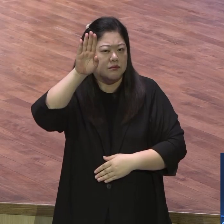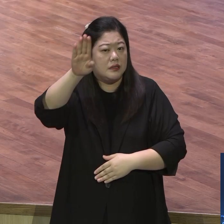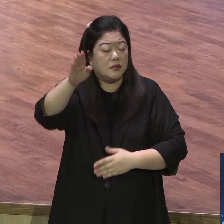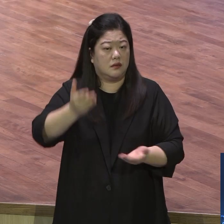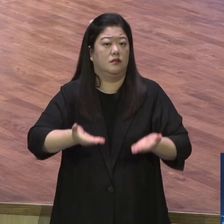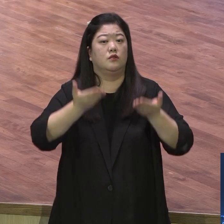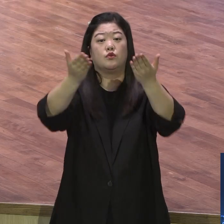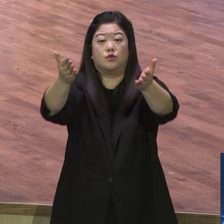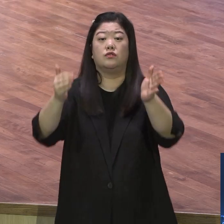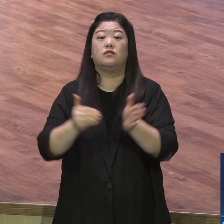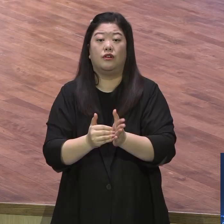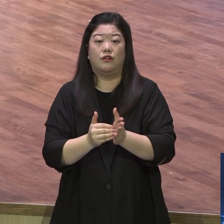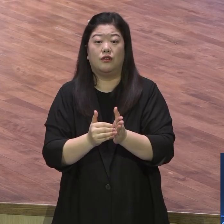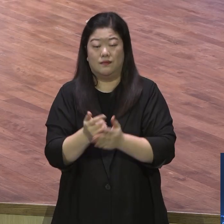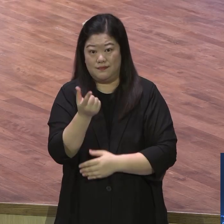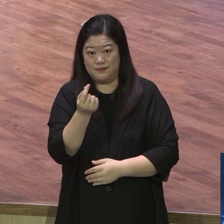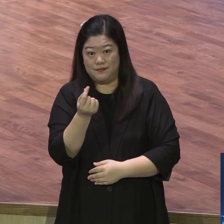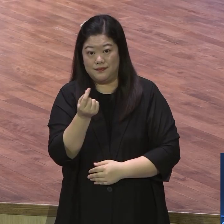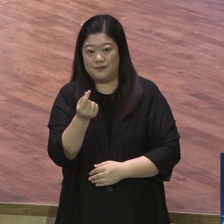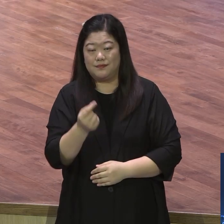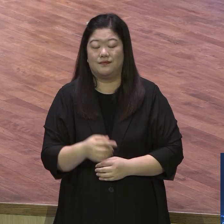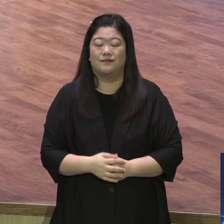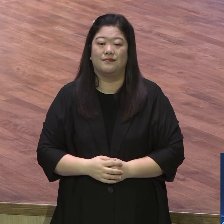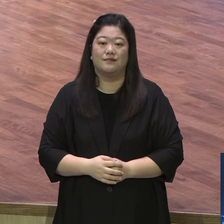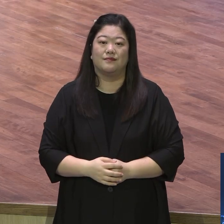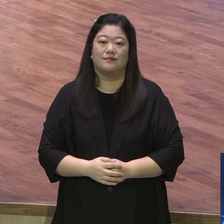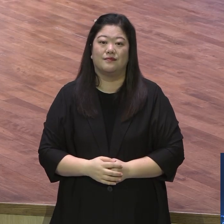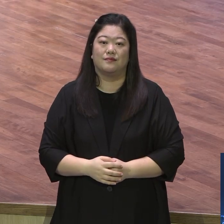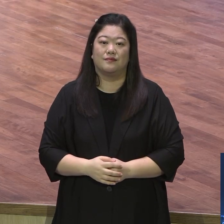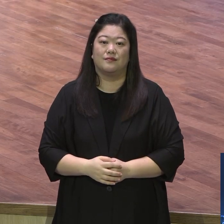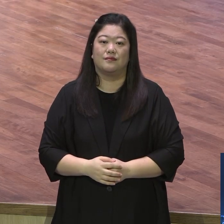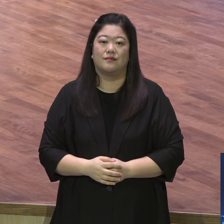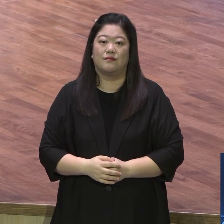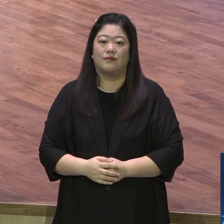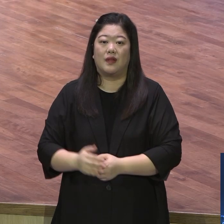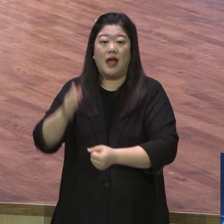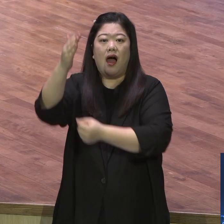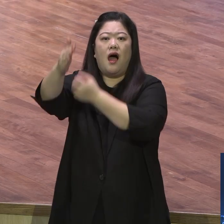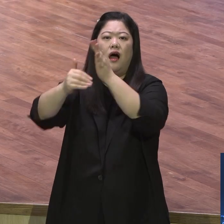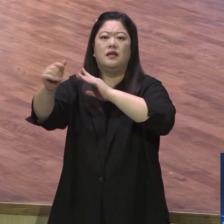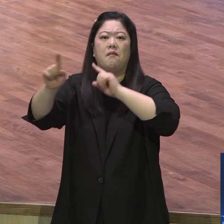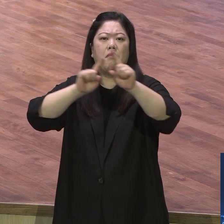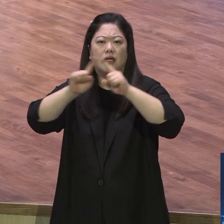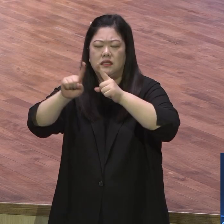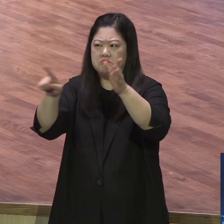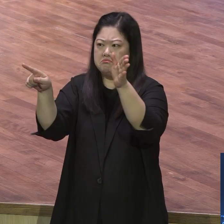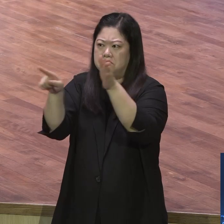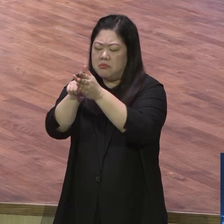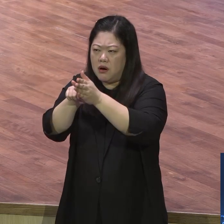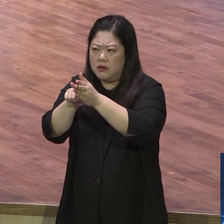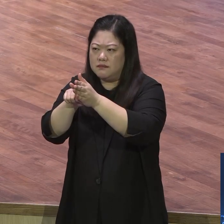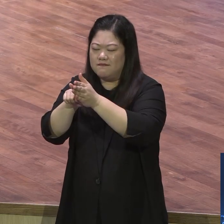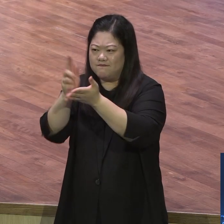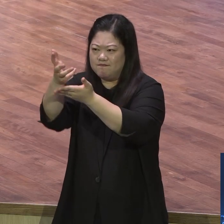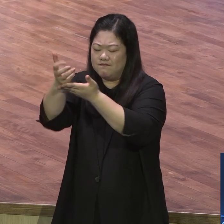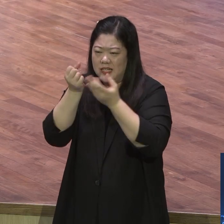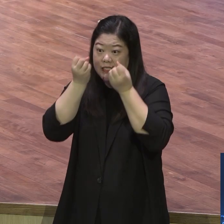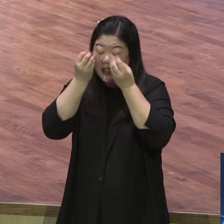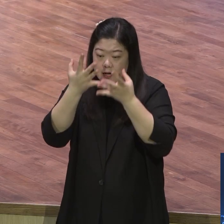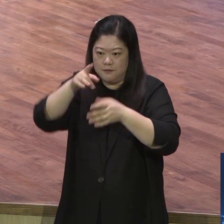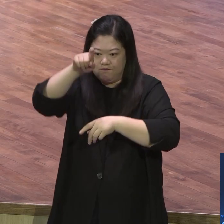계십니다 무슨 말입니까 하나님의 말씀을 절대 언약으로 붙잡고 믿음에 도전한 자에게는